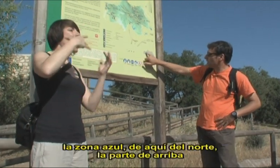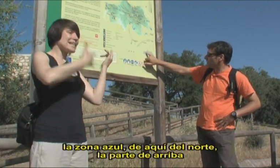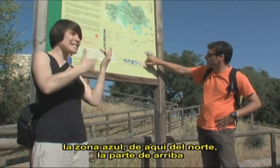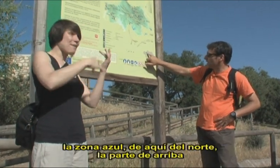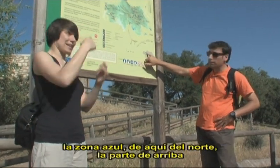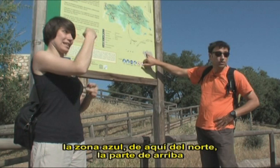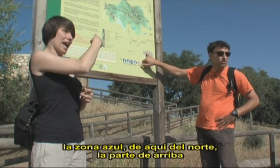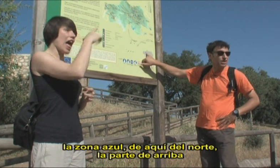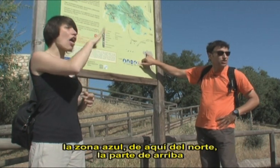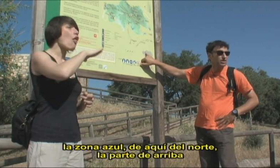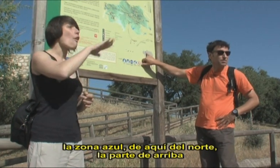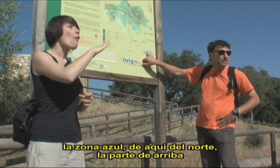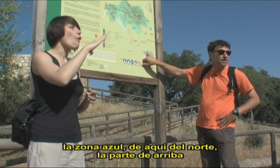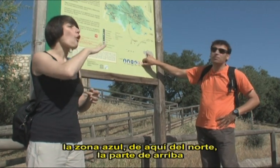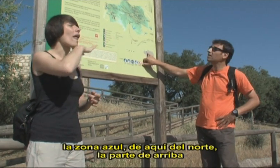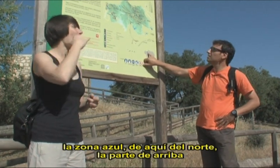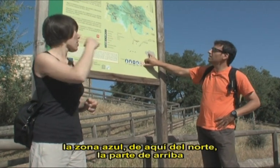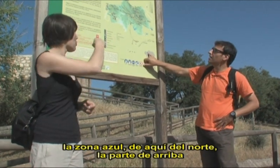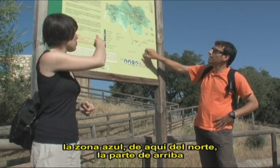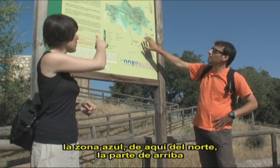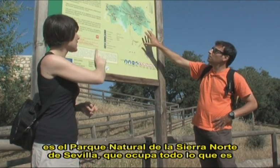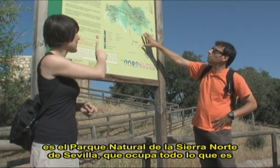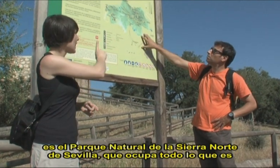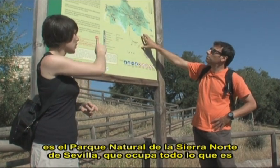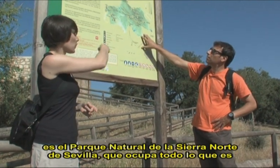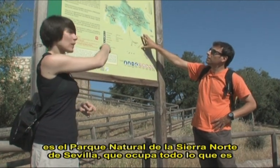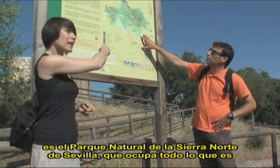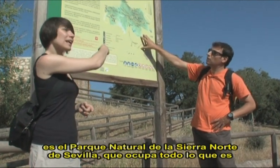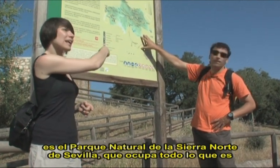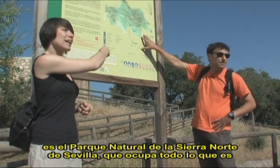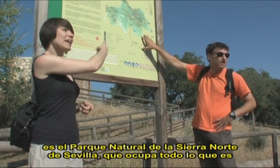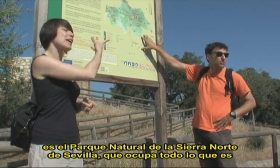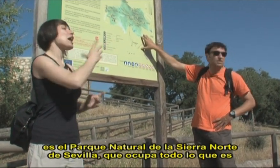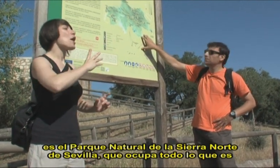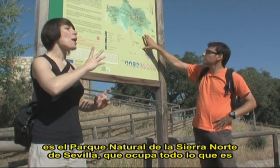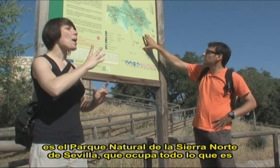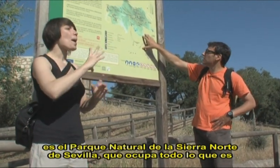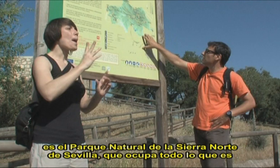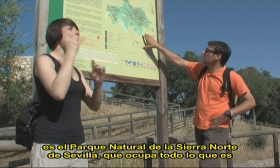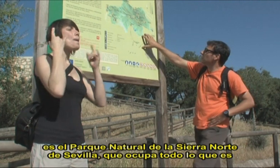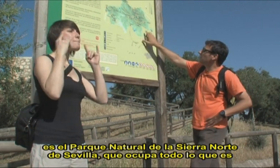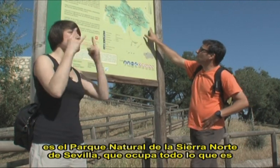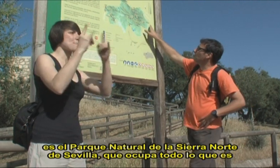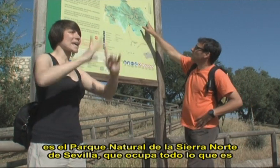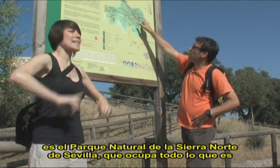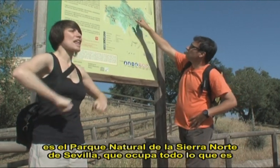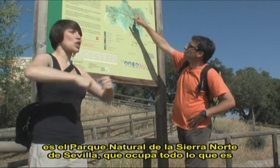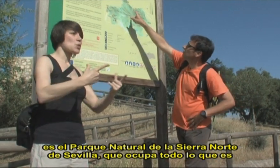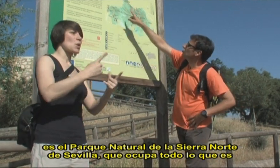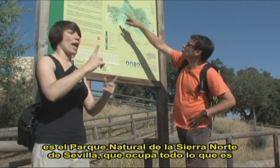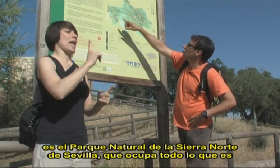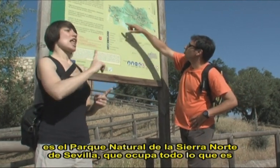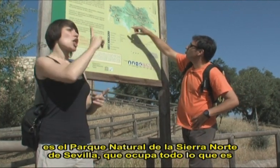la zona azul de aquí del norte, de la parte de arriba, es el Parque Natural de la Sierra Norte de Sevilla, que ocupa